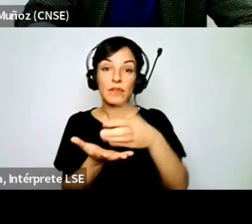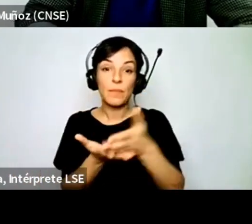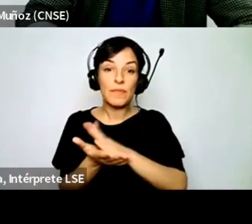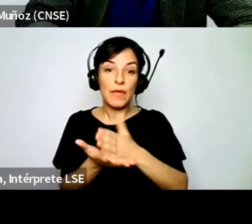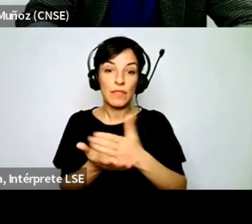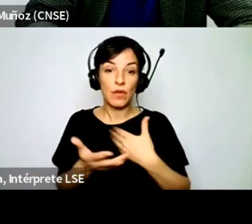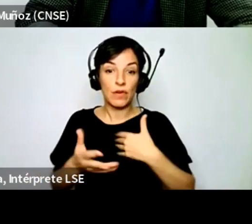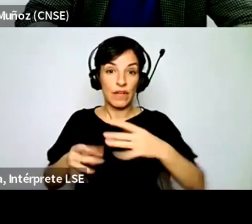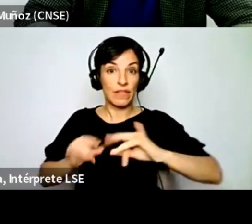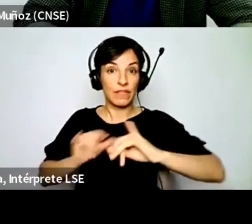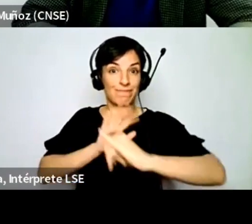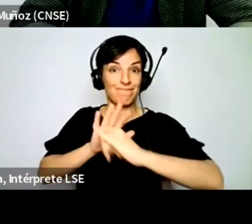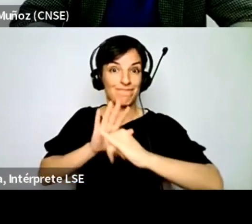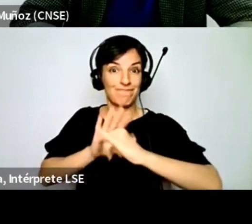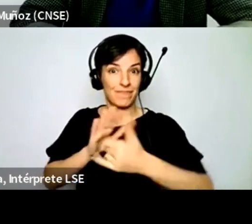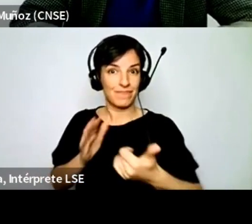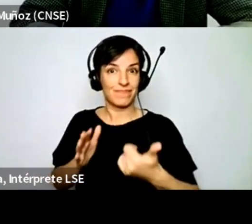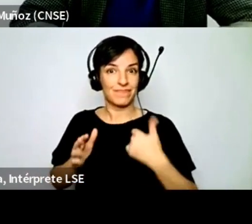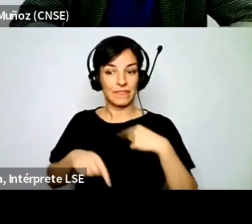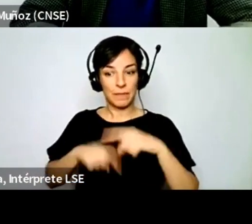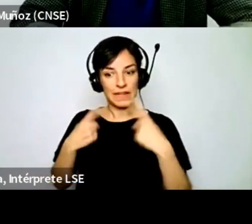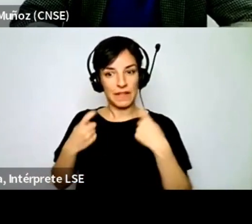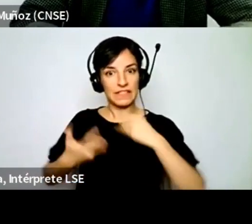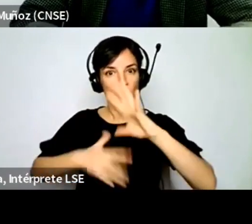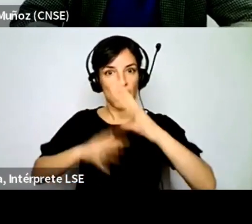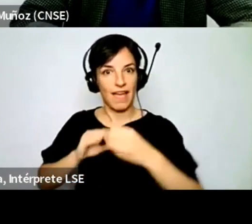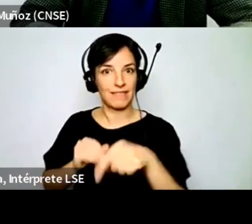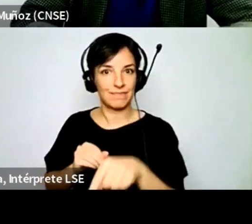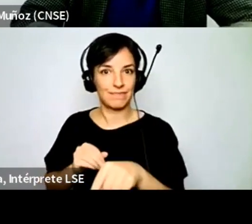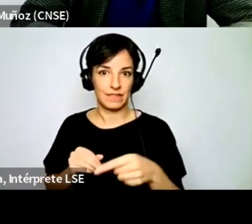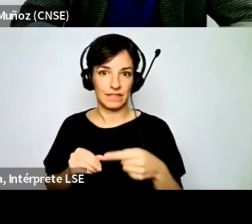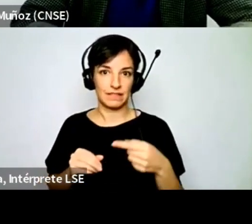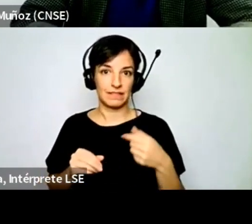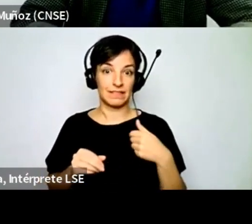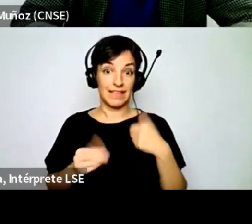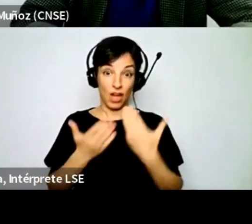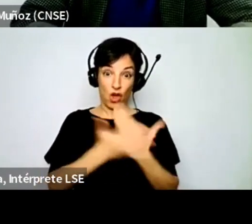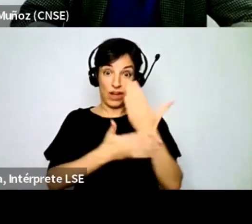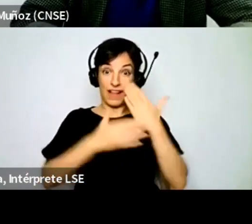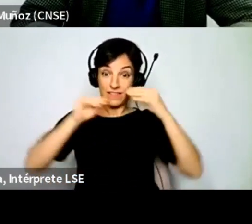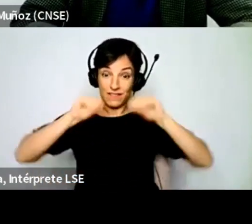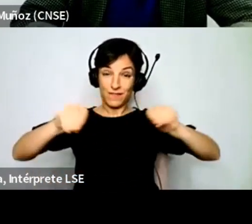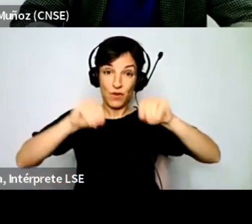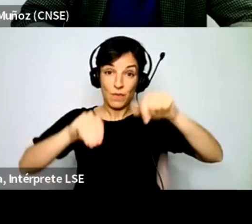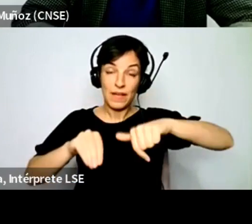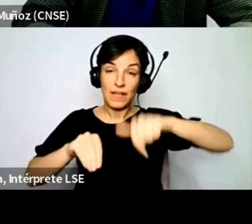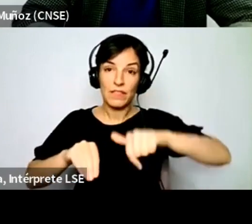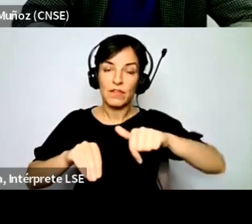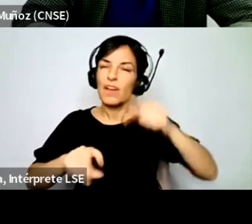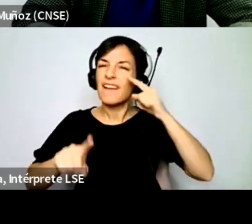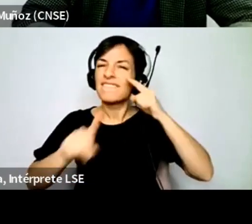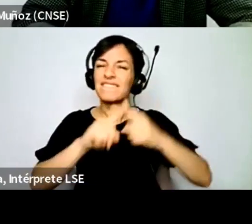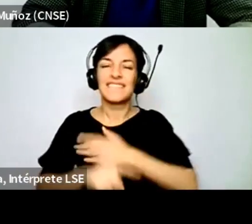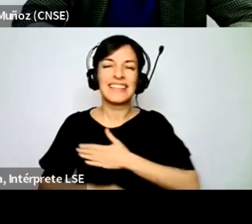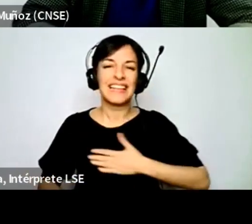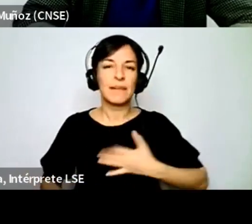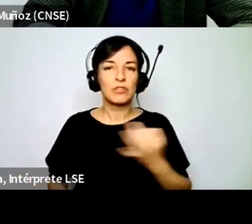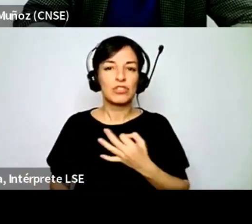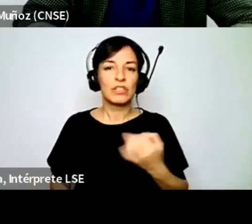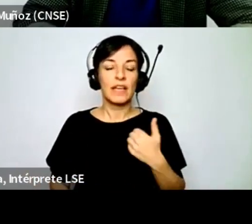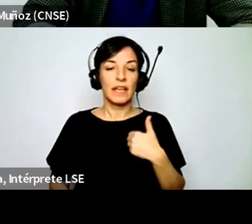que se ajuste a mis necesidades. O sea, la idea de esta jornada es la de dar a conocer esos